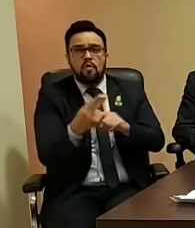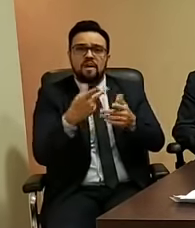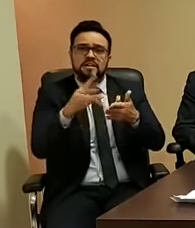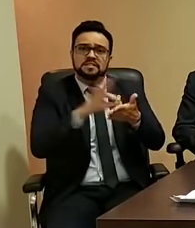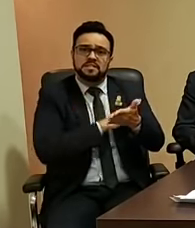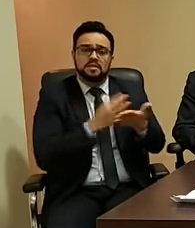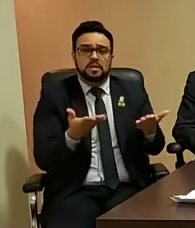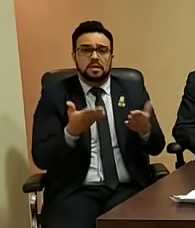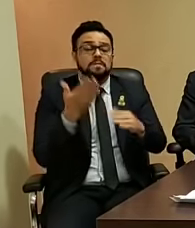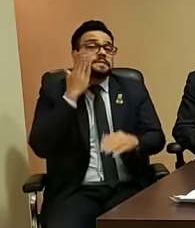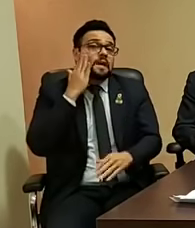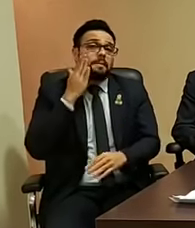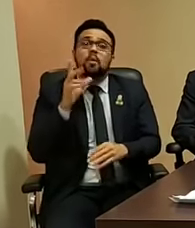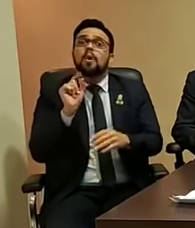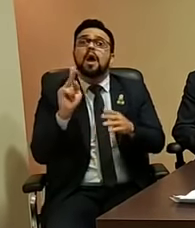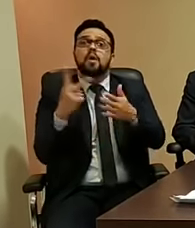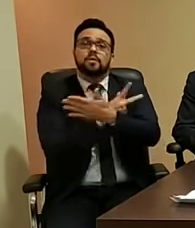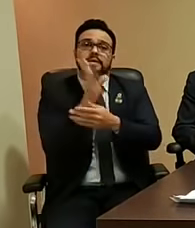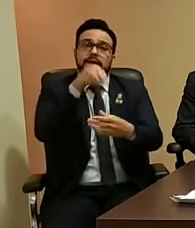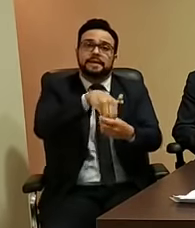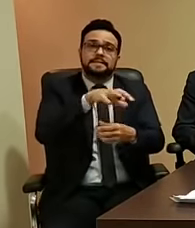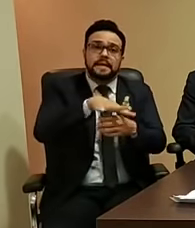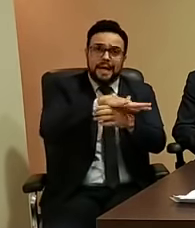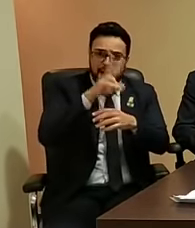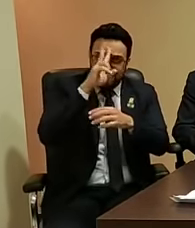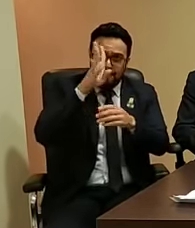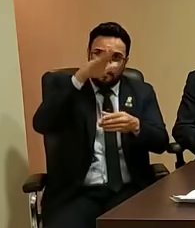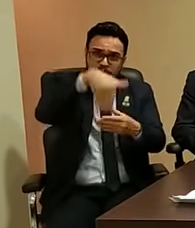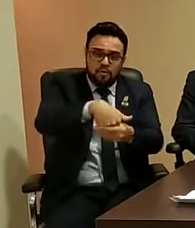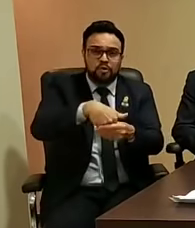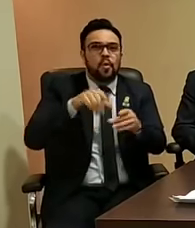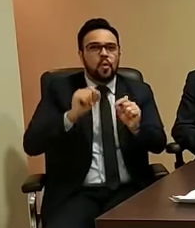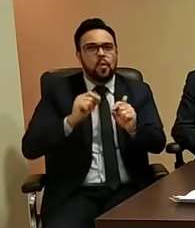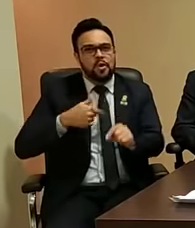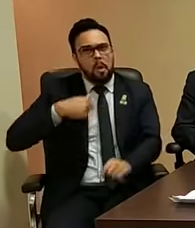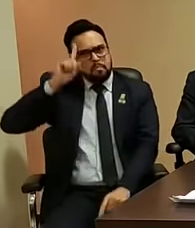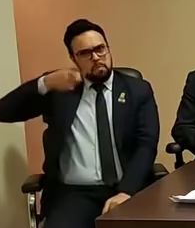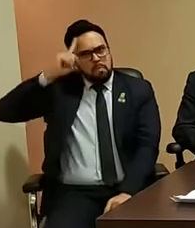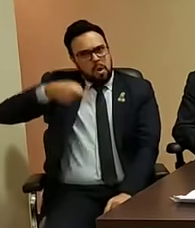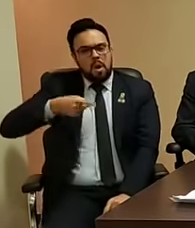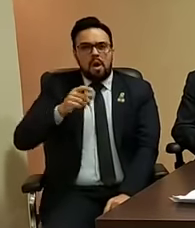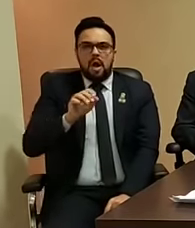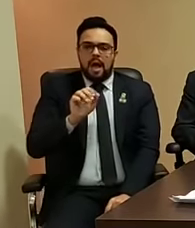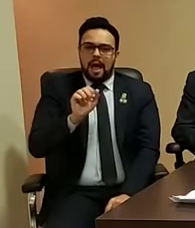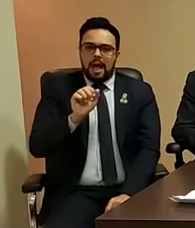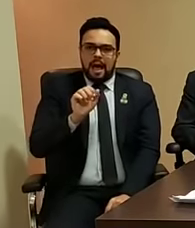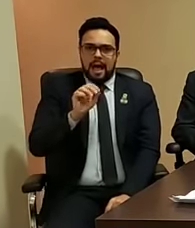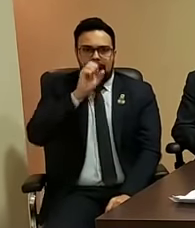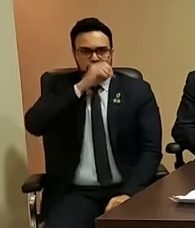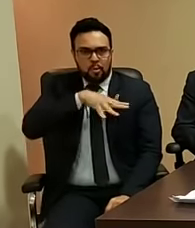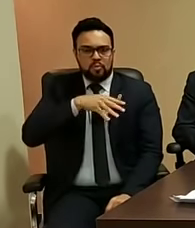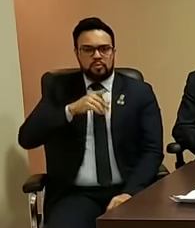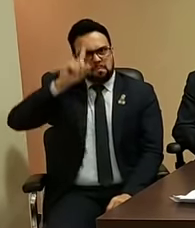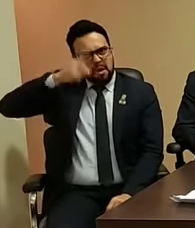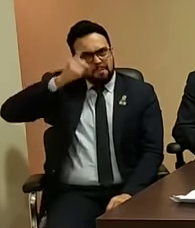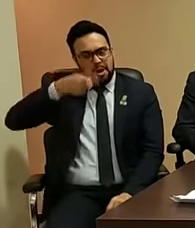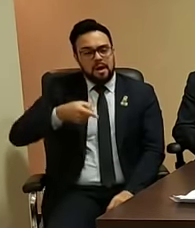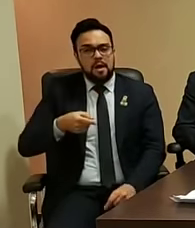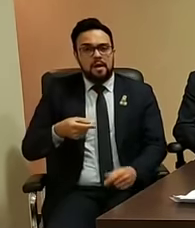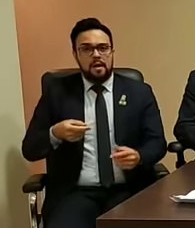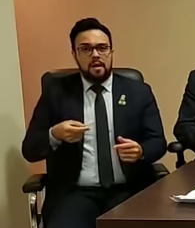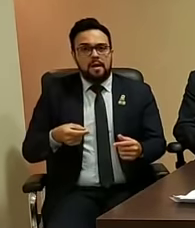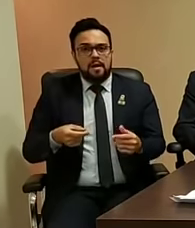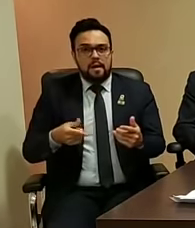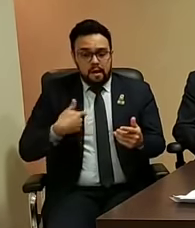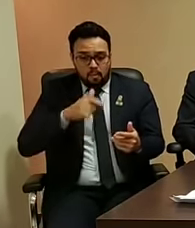ver o que acontece lá. Vocês lembram quando nós votamos aqui o abuso de autoridade? Nem tinha chegado a mim, eu levava pancada já para vetar